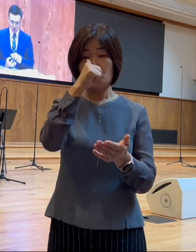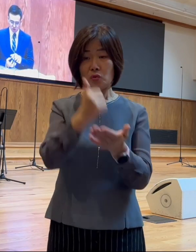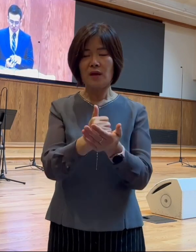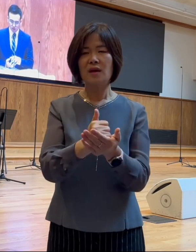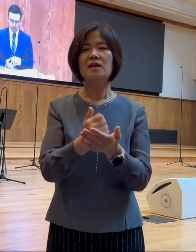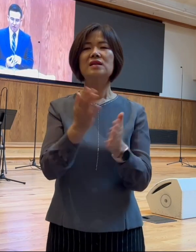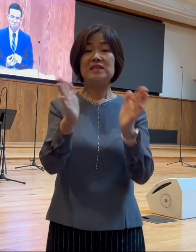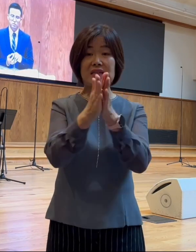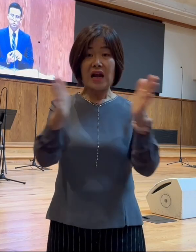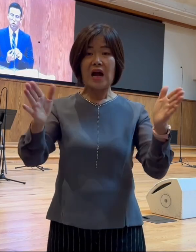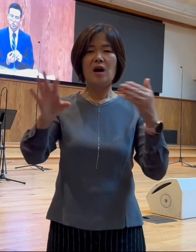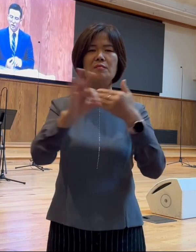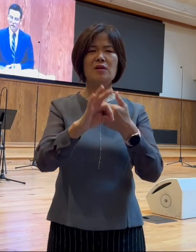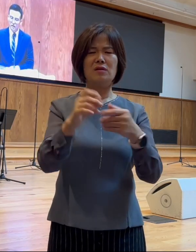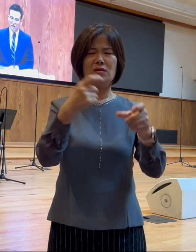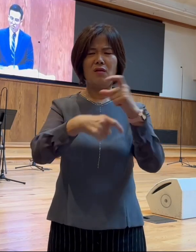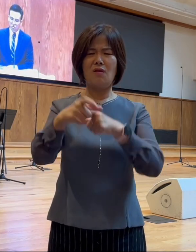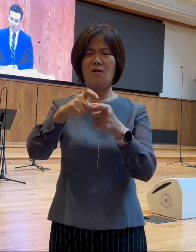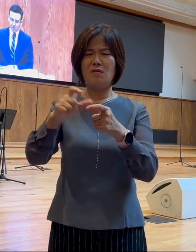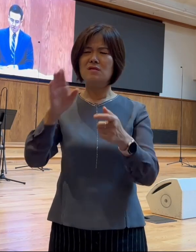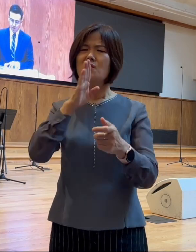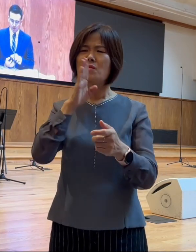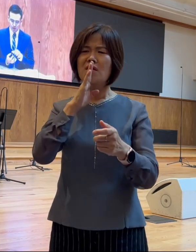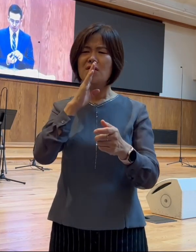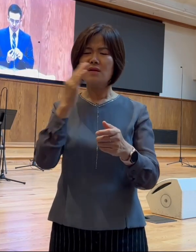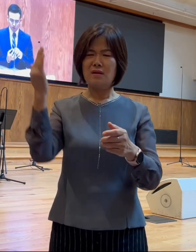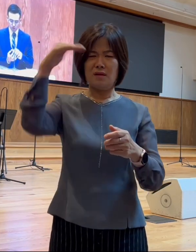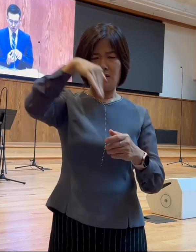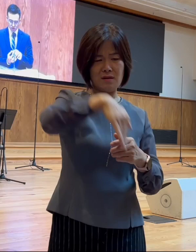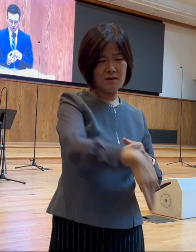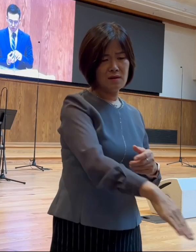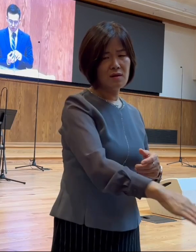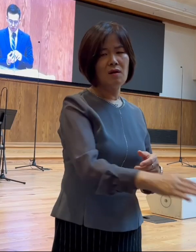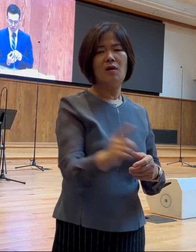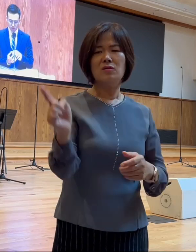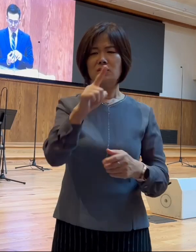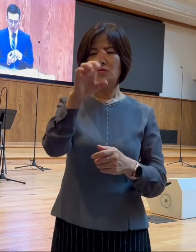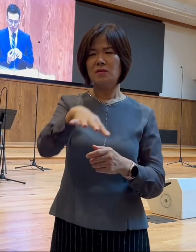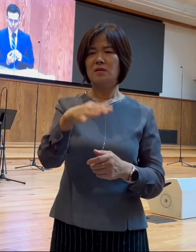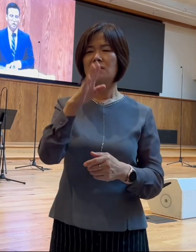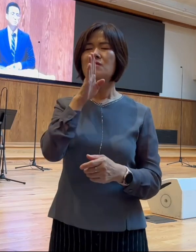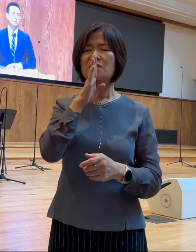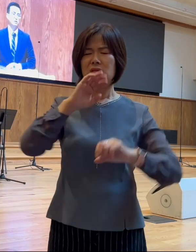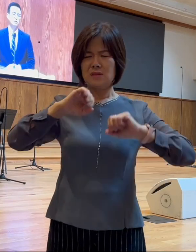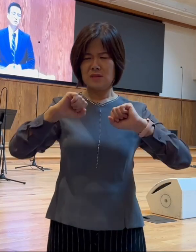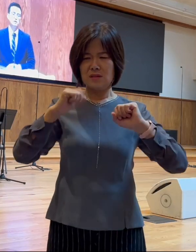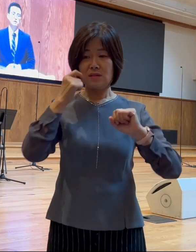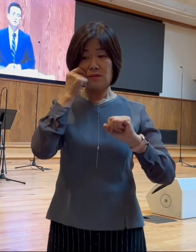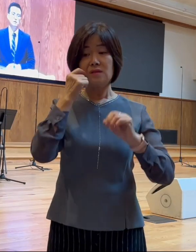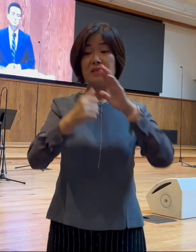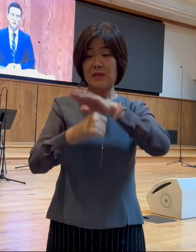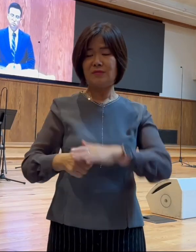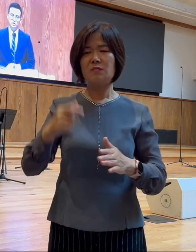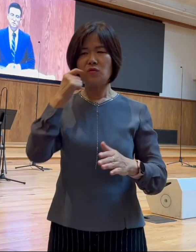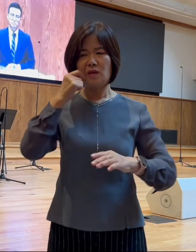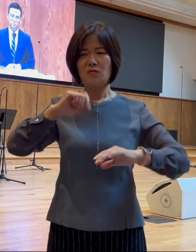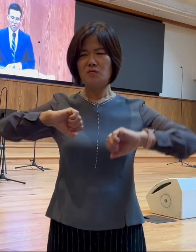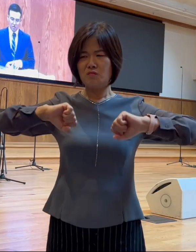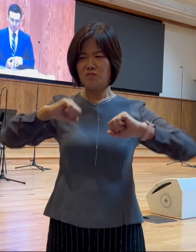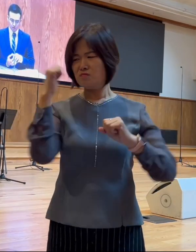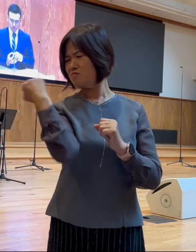짓기 시작하면 한마디로 더 타락의 길로 들어가면 이게 어느 선에서 못 버티고 추락합니다. 그럼